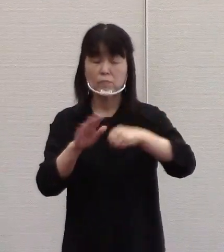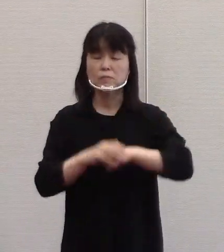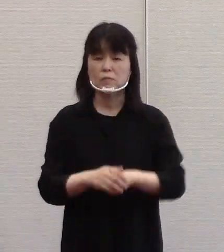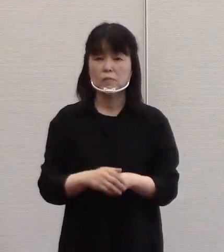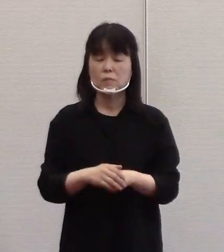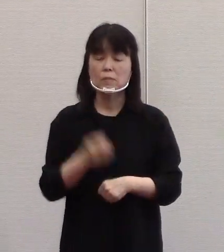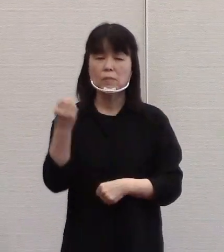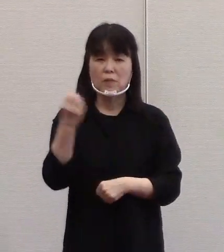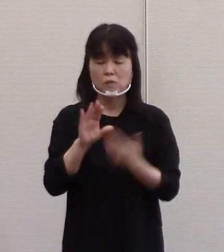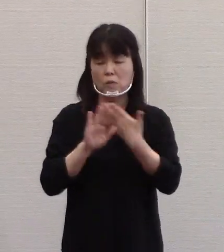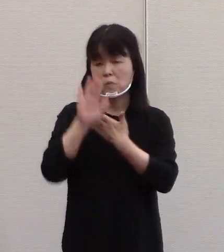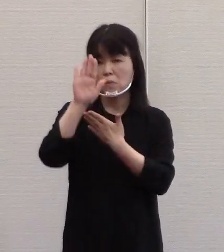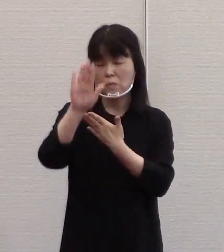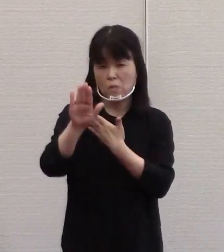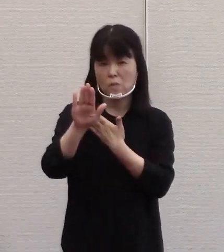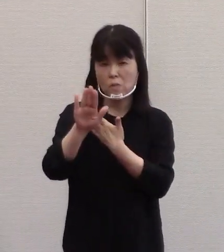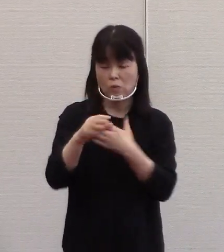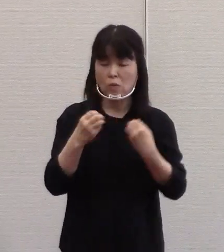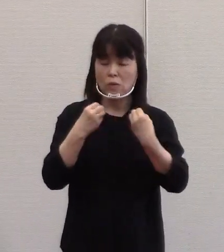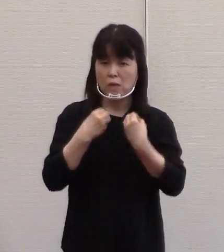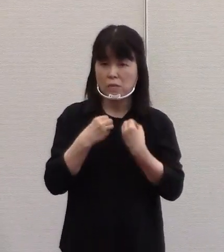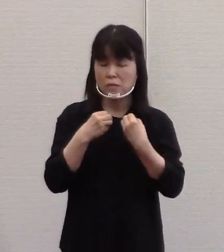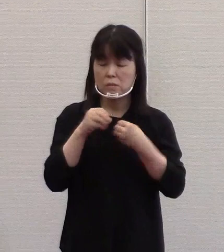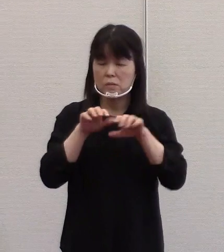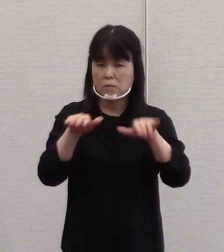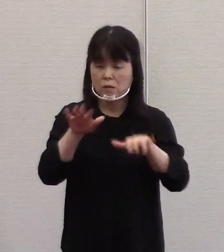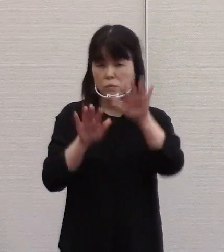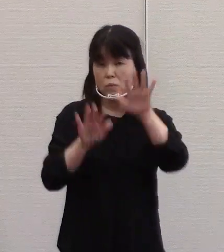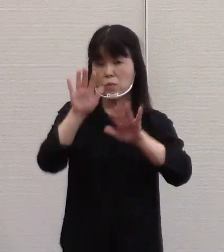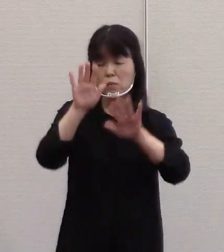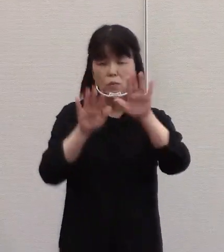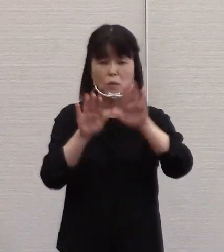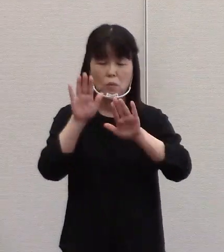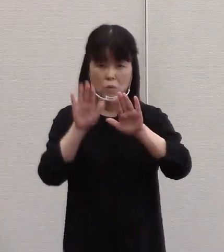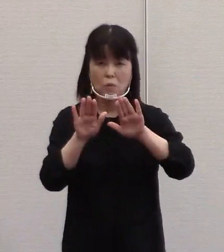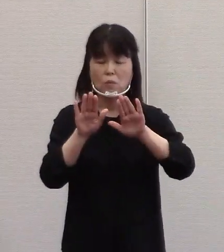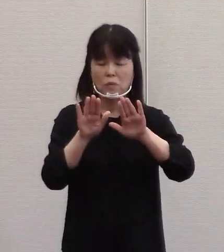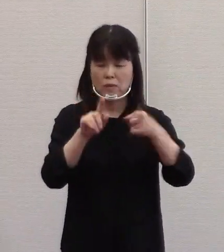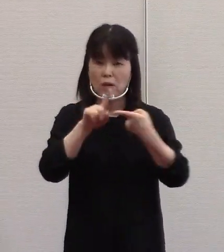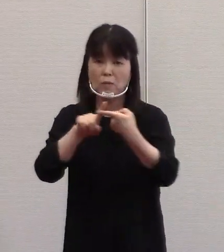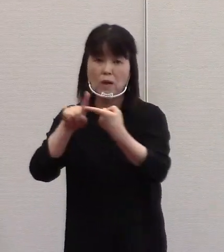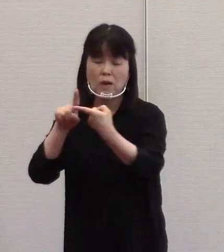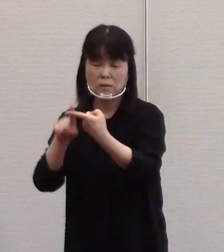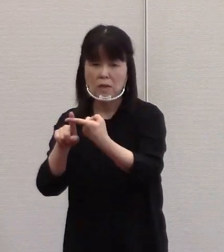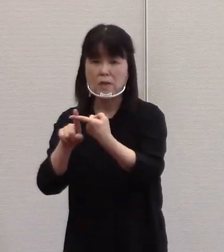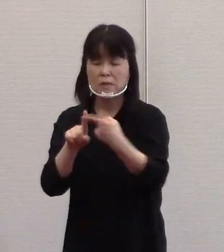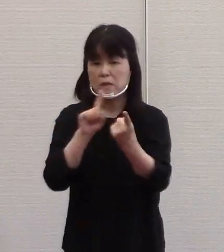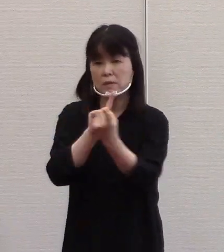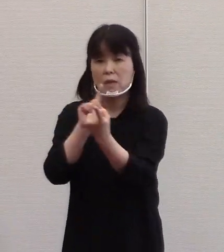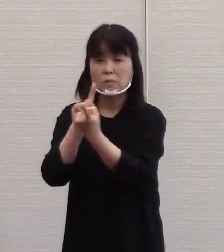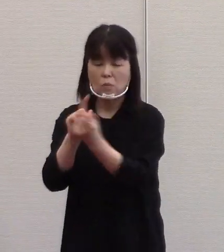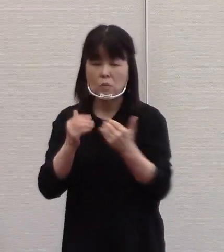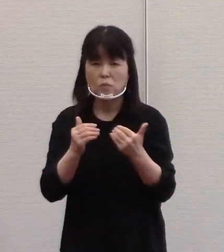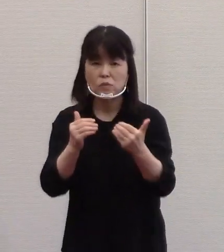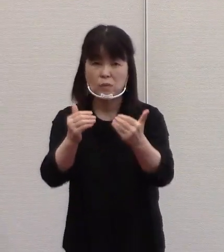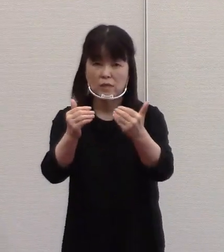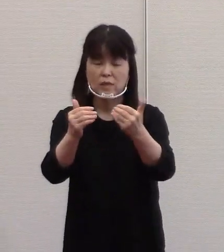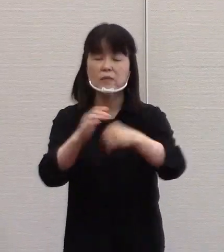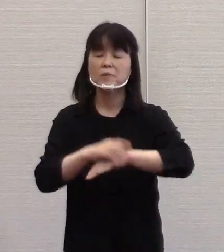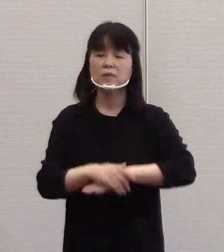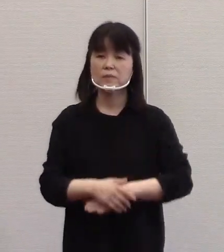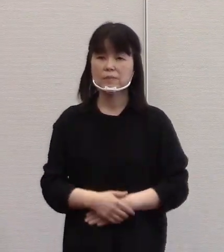等を見極めながら新たな対応等が必要であればそれを取っていくということでございますので